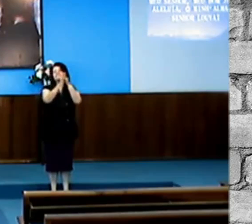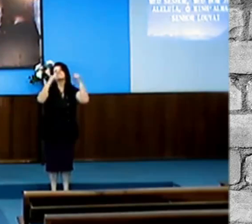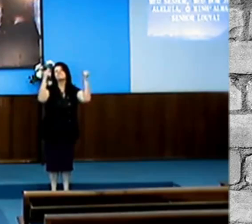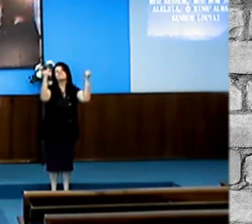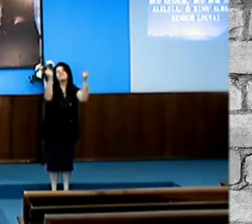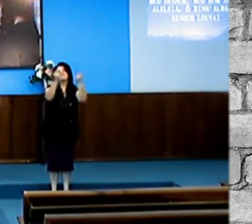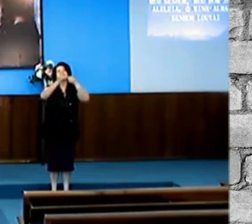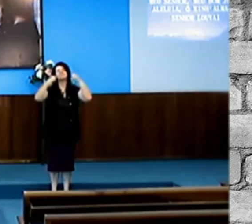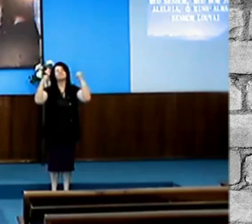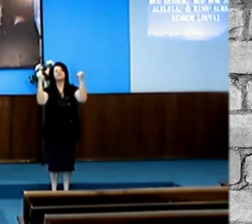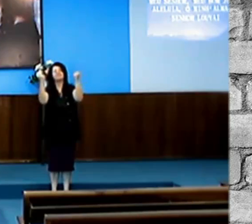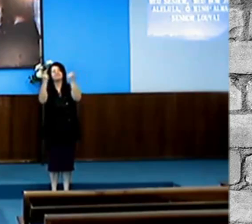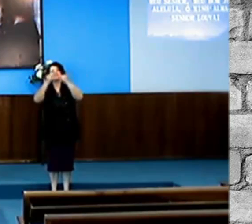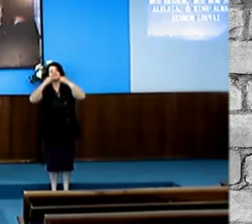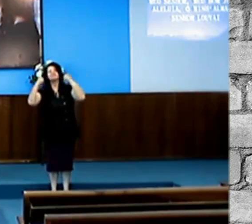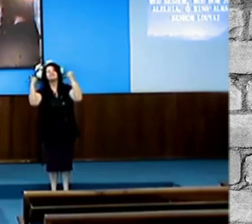Aleluia.